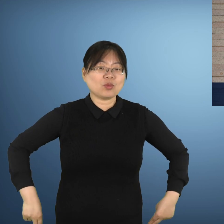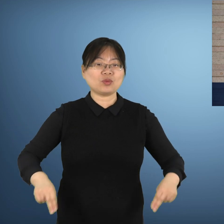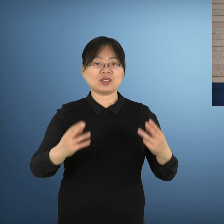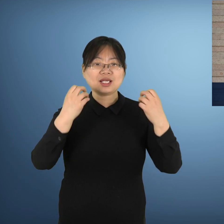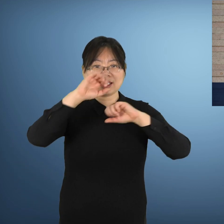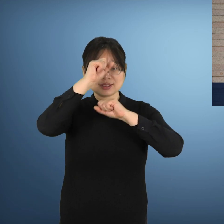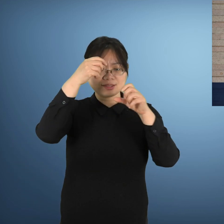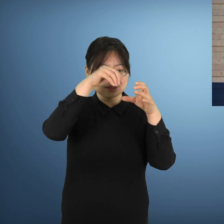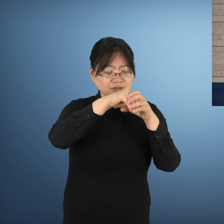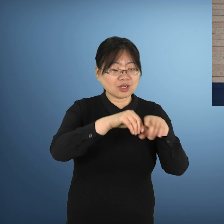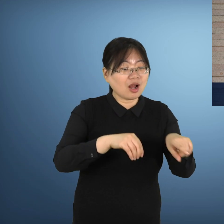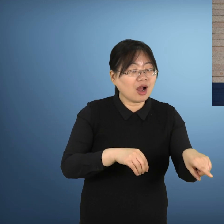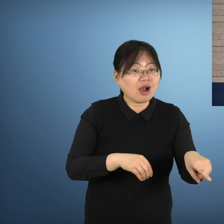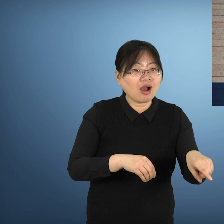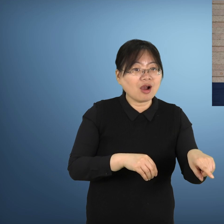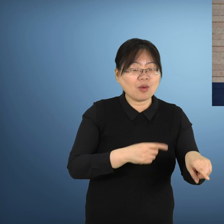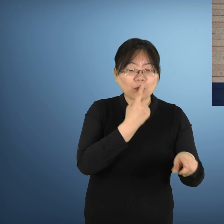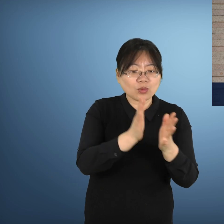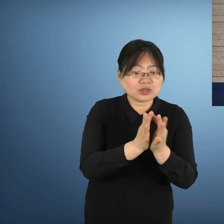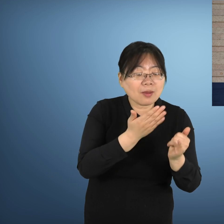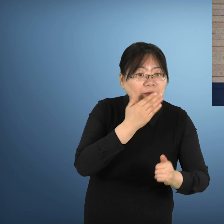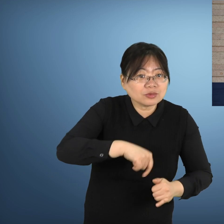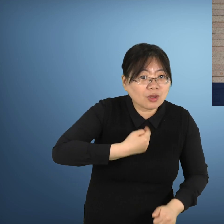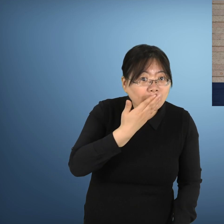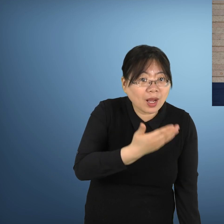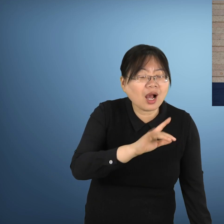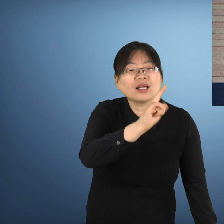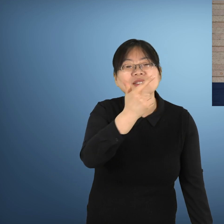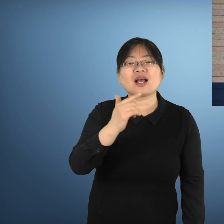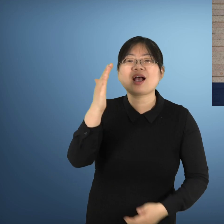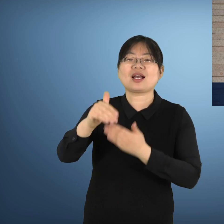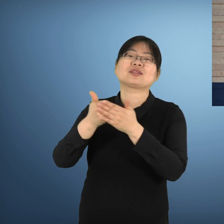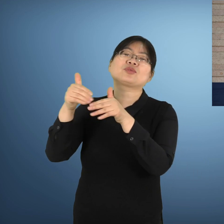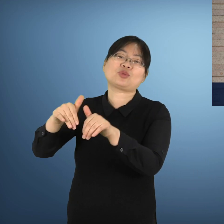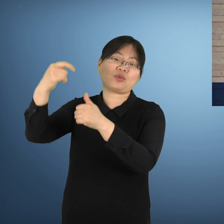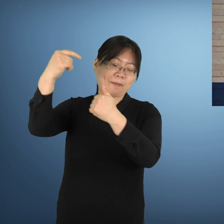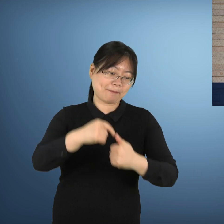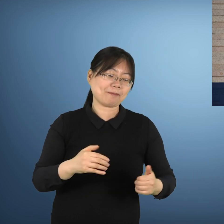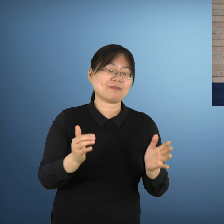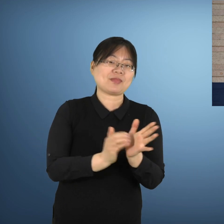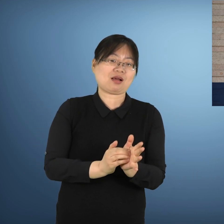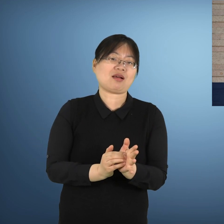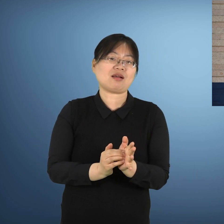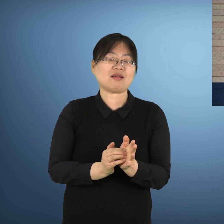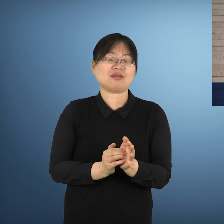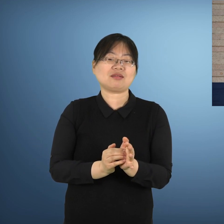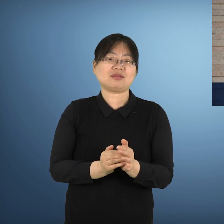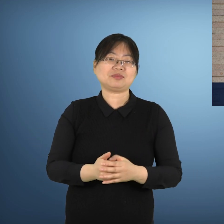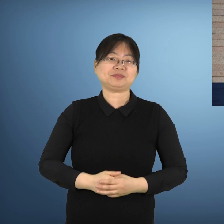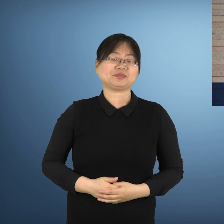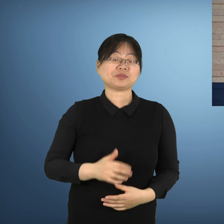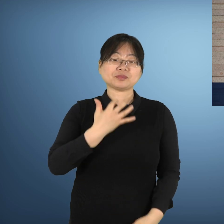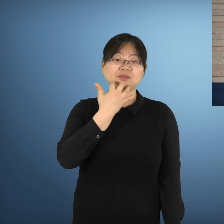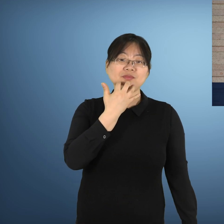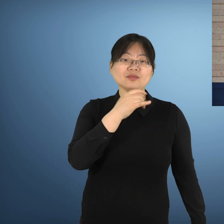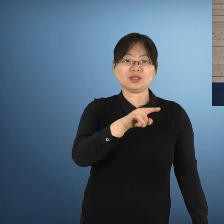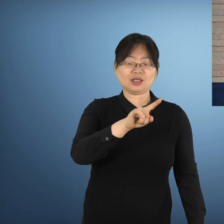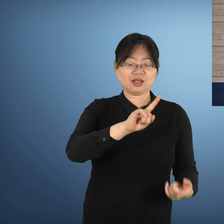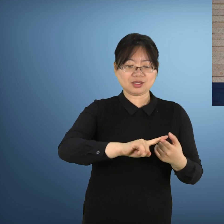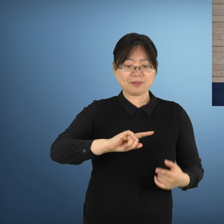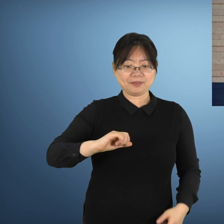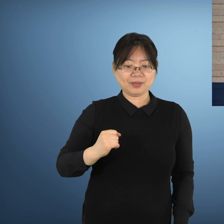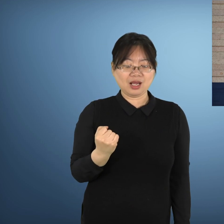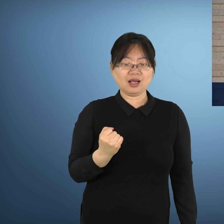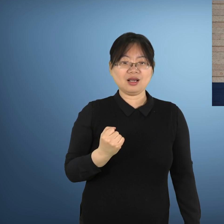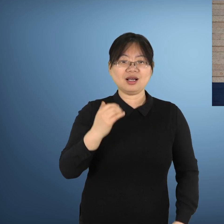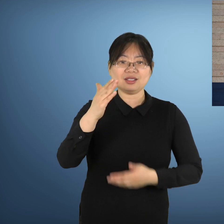띠를 본인이 했어요? 천사가 시킨 거예요? 천사가 시킨 거예요. 학언을 베드로가 그대로 하니